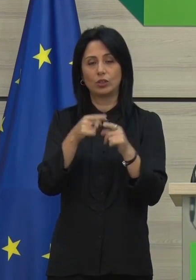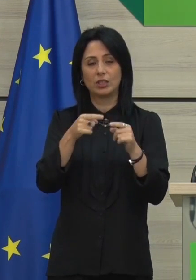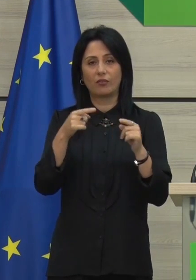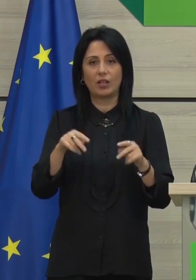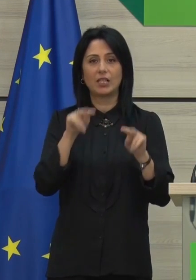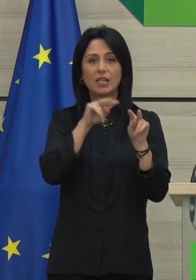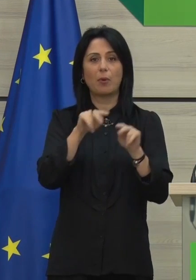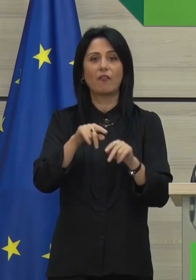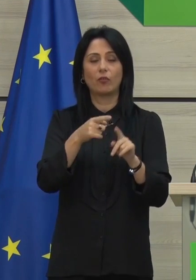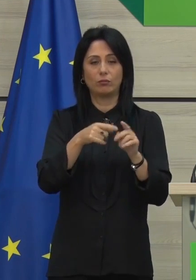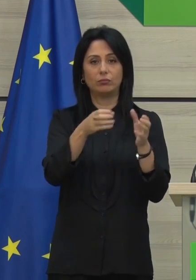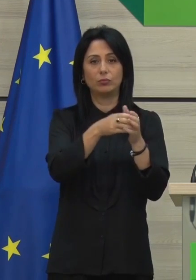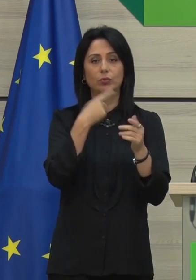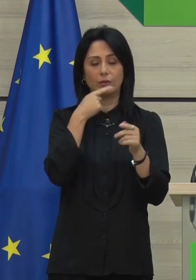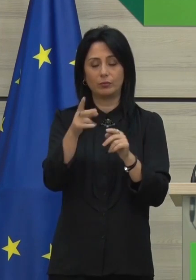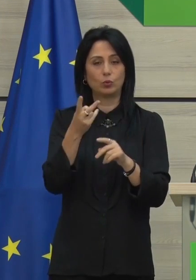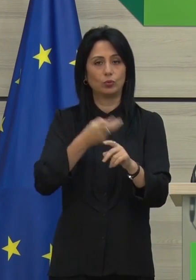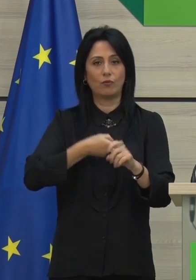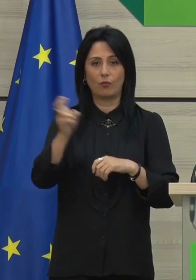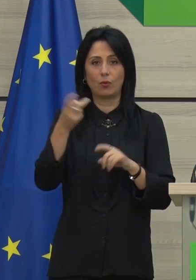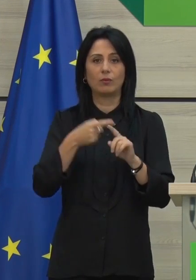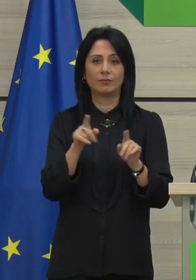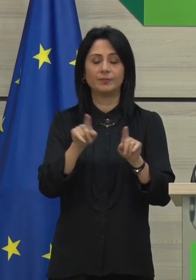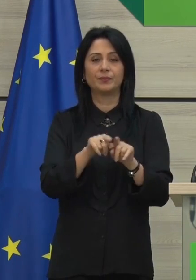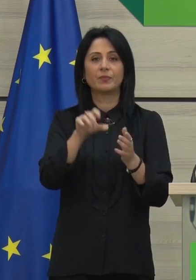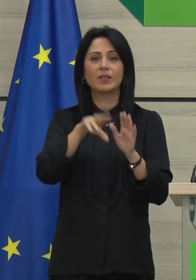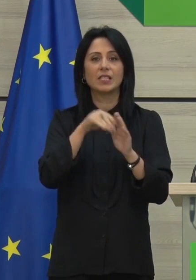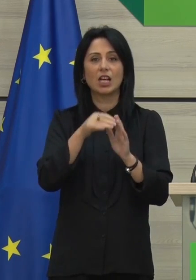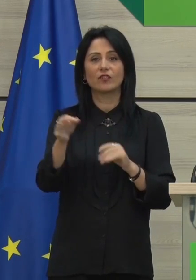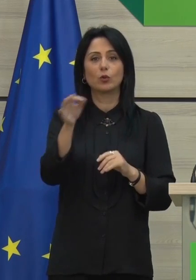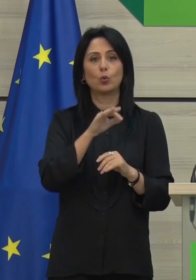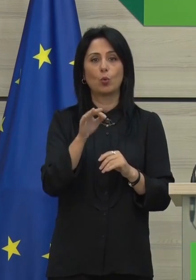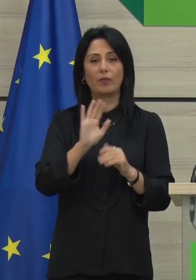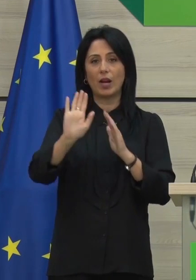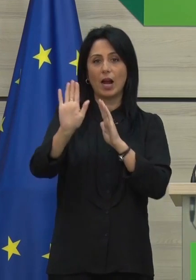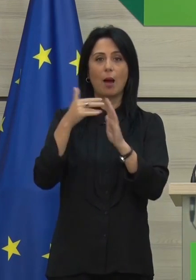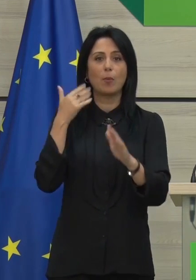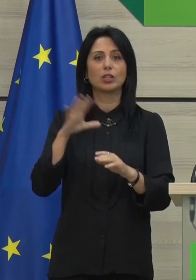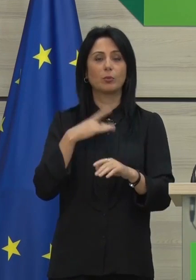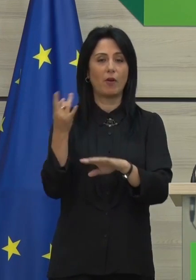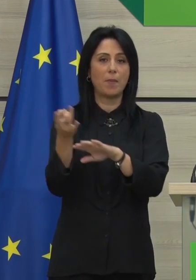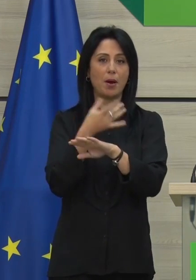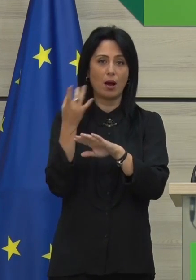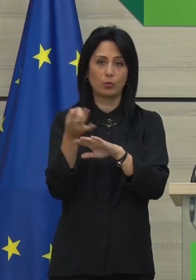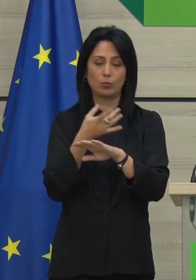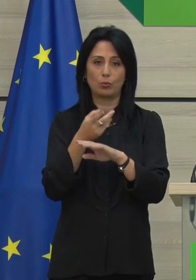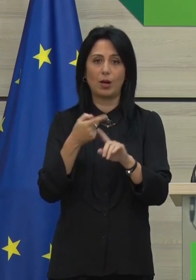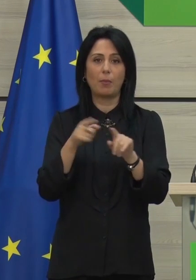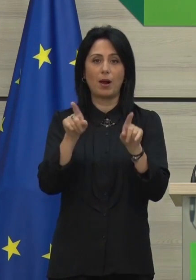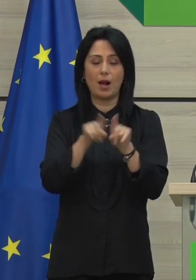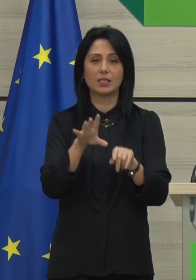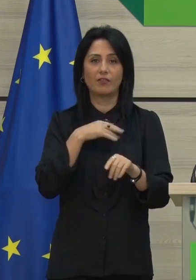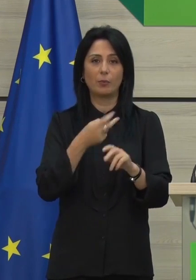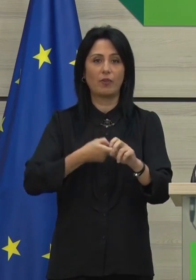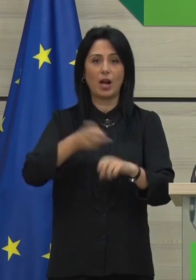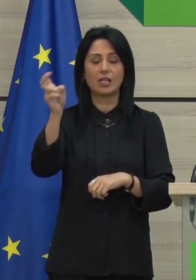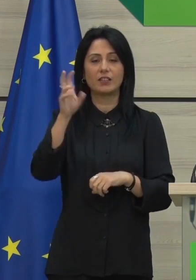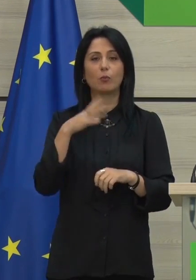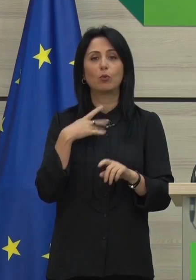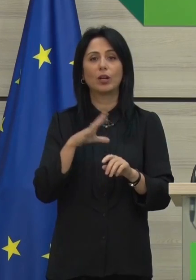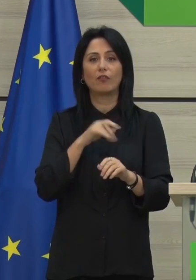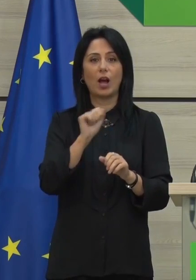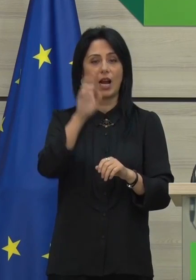სხვადასხვა სადამკვირვებლო ორგანიზაციების წარმომადგენლები. საარჩევნო უბანზე გამოძახებული იყო პატრული და ასევე გაძევებული